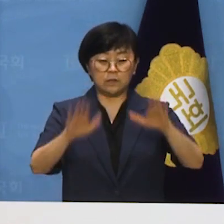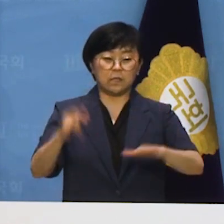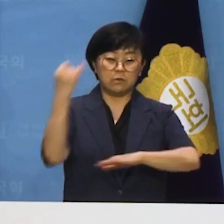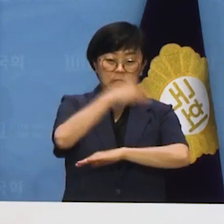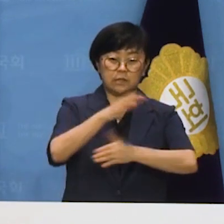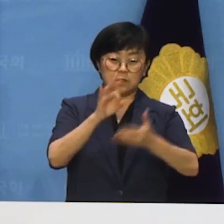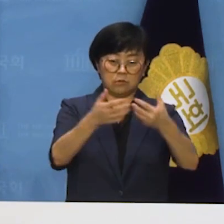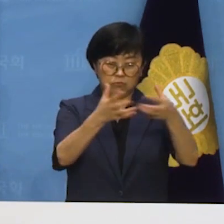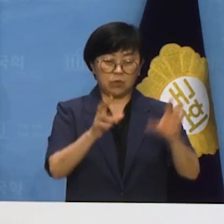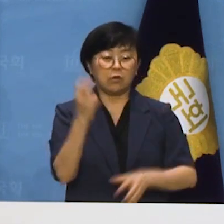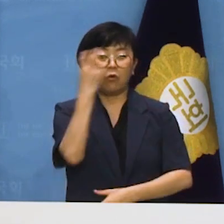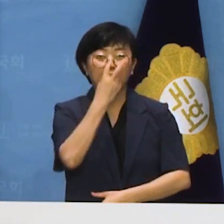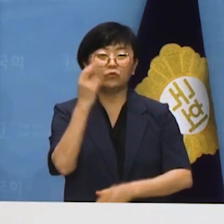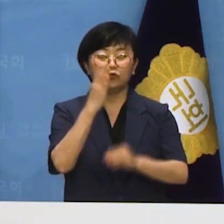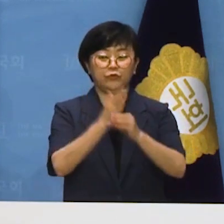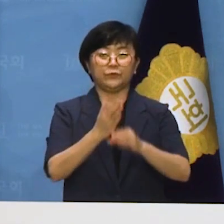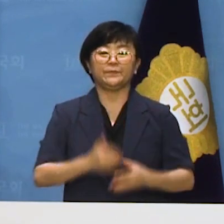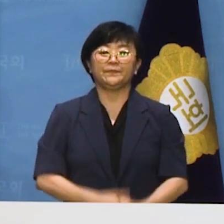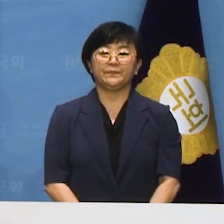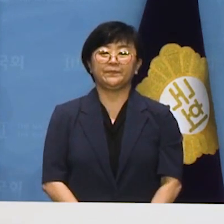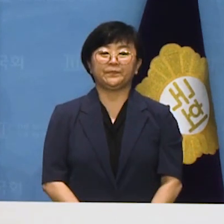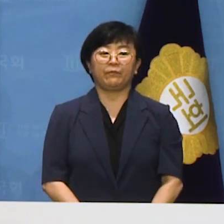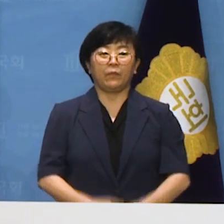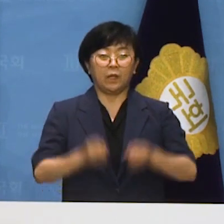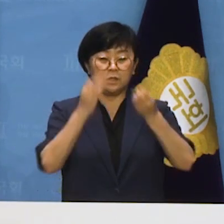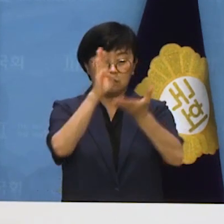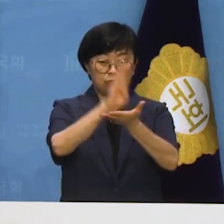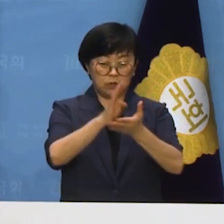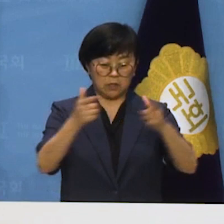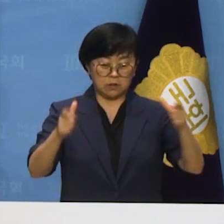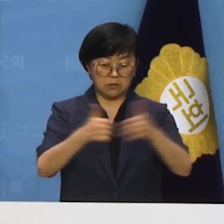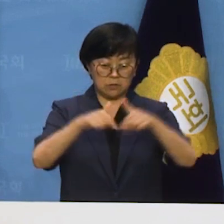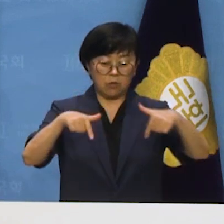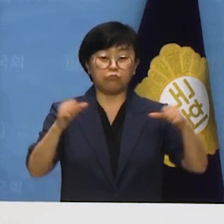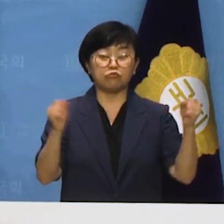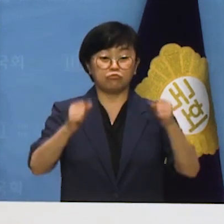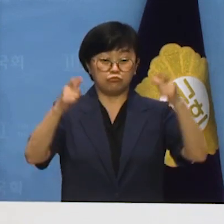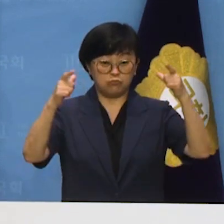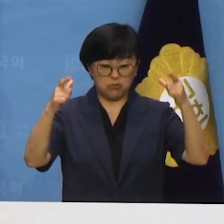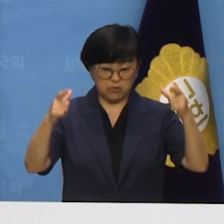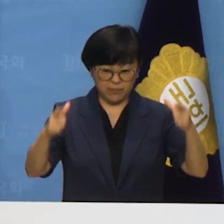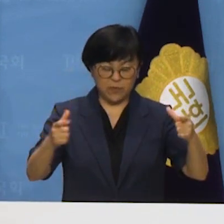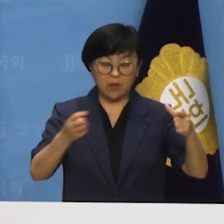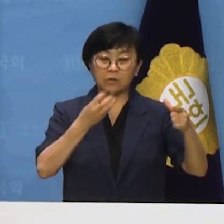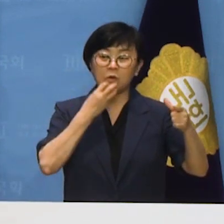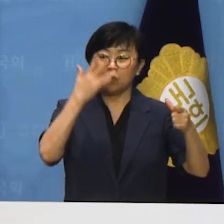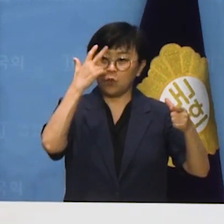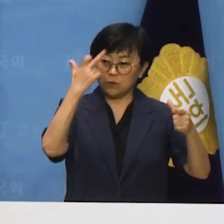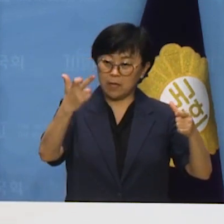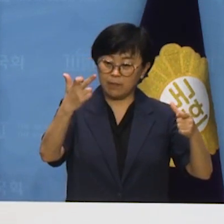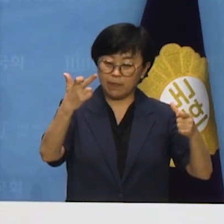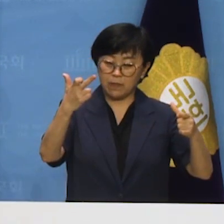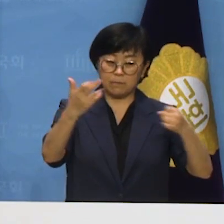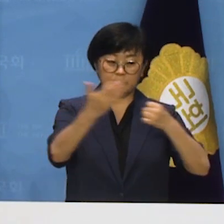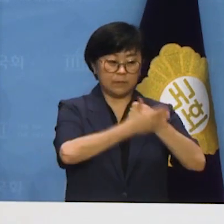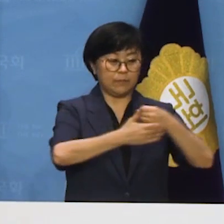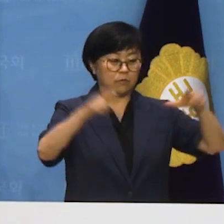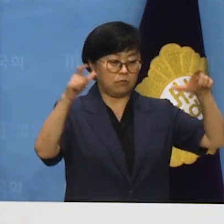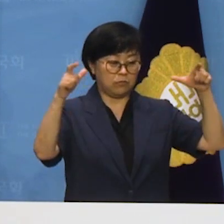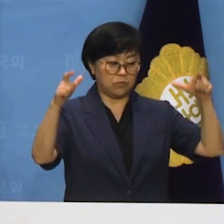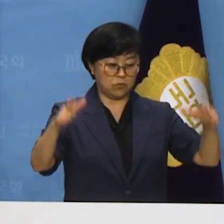기재부에 검토 중에 있습니다 신분당선 서북부 연장 사업은 서울 용산에서 은평구를